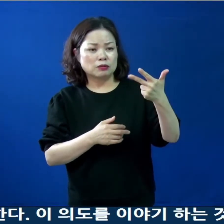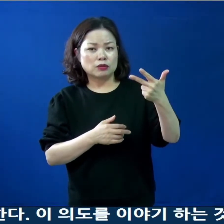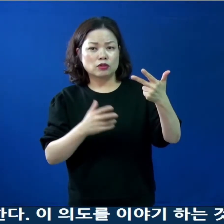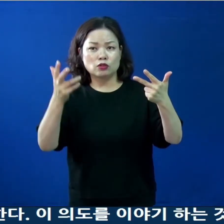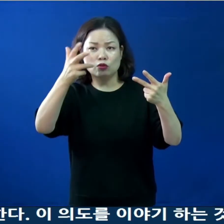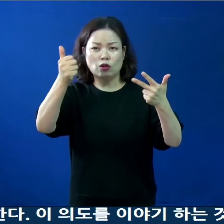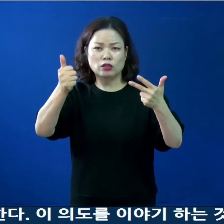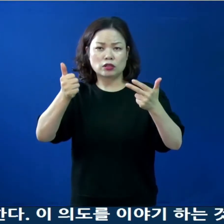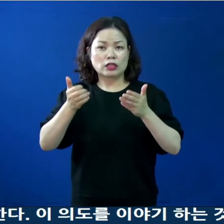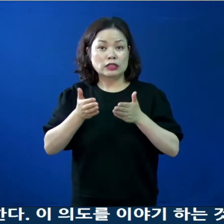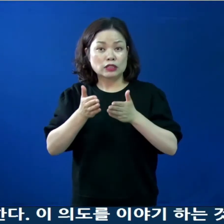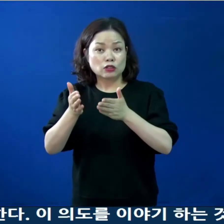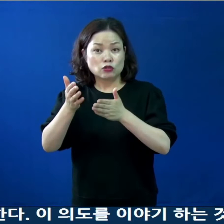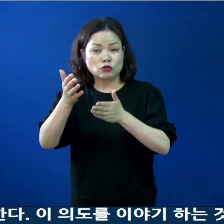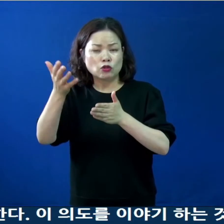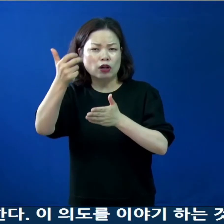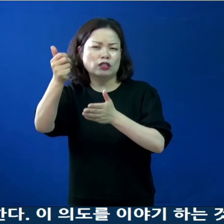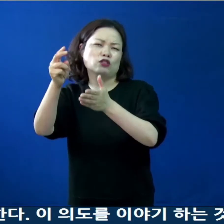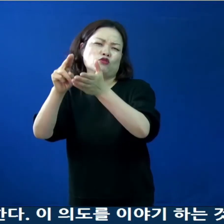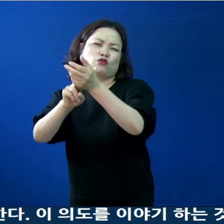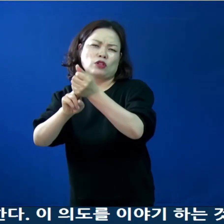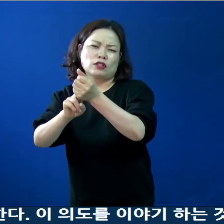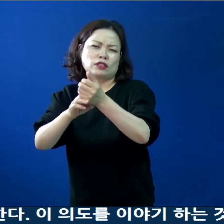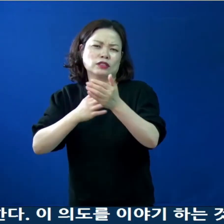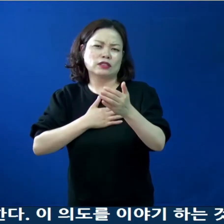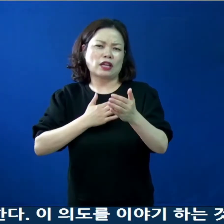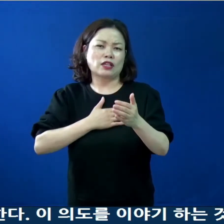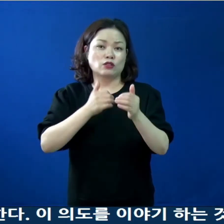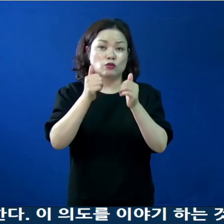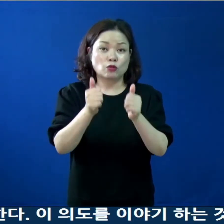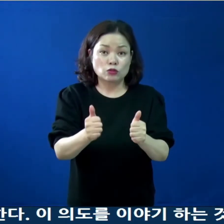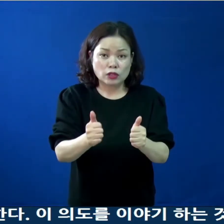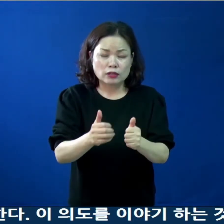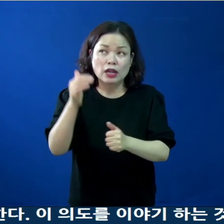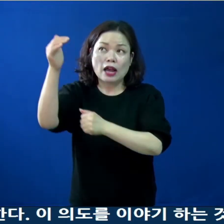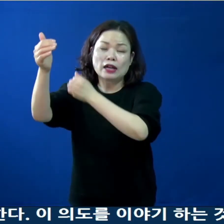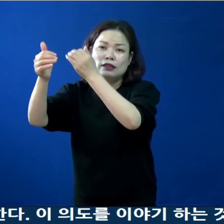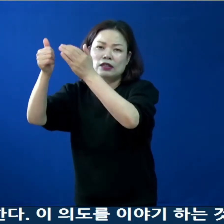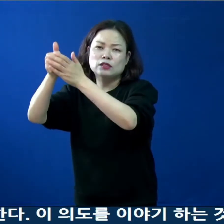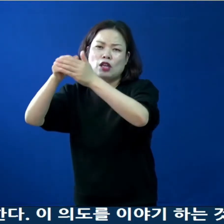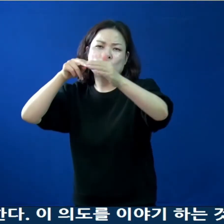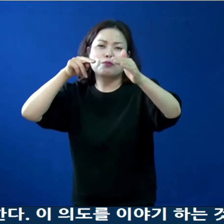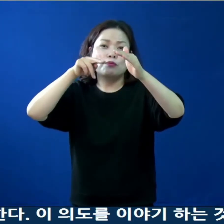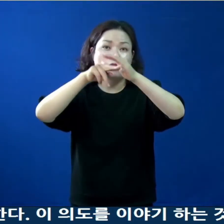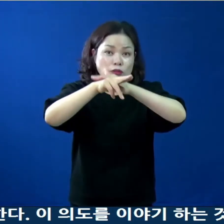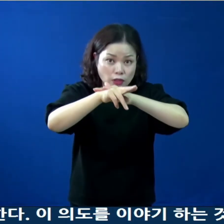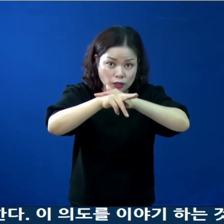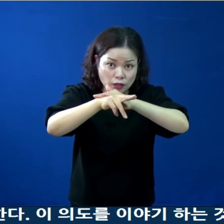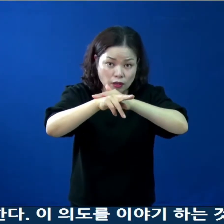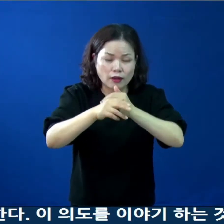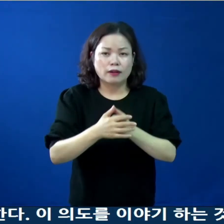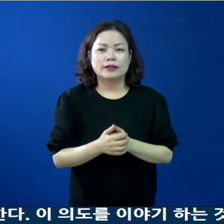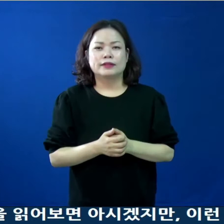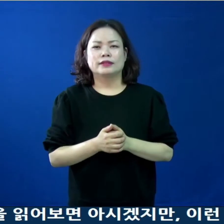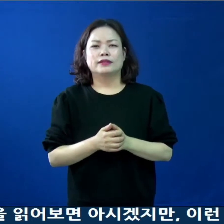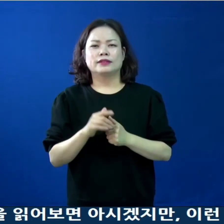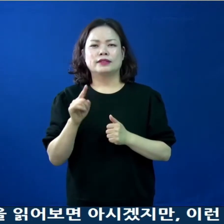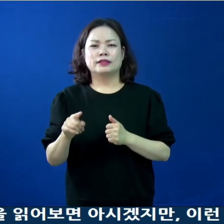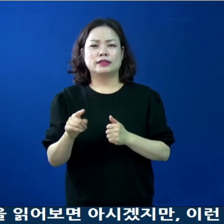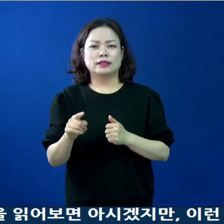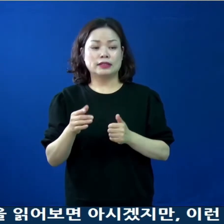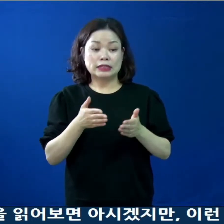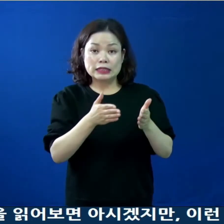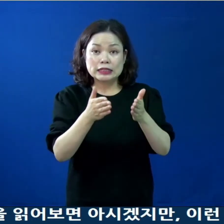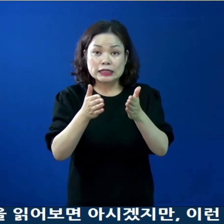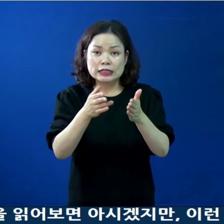여호와께 숨겨졌으며 이렇게 얘기하고요, 또 내 송사는 내 하나님에게서 벗어난다 이렇게 얘기하죠. 여기 내 길을 할